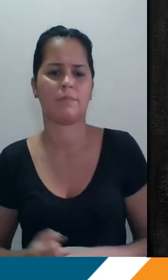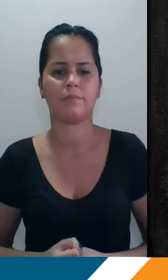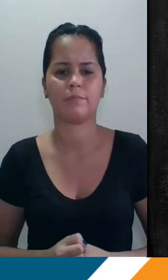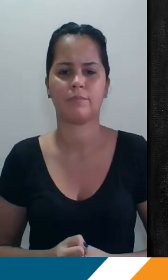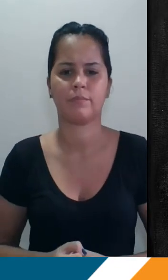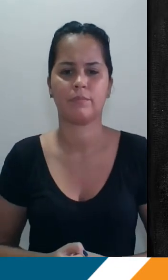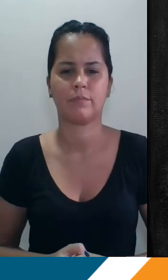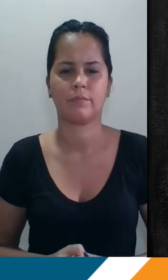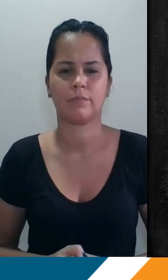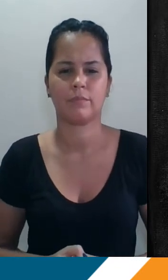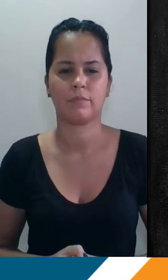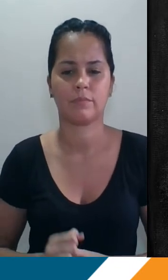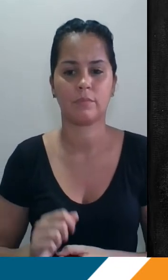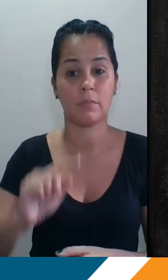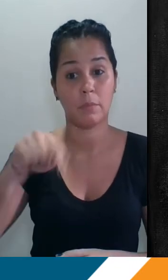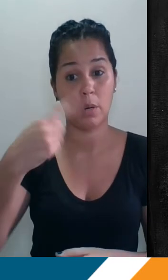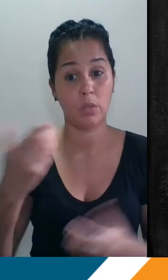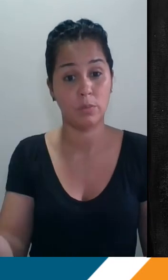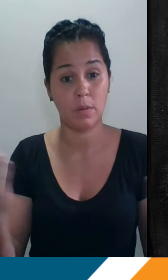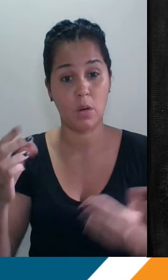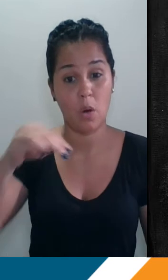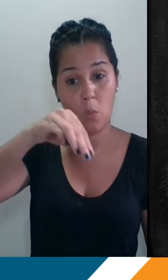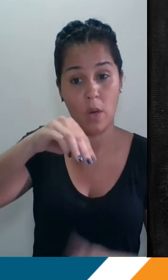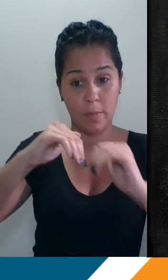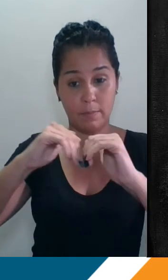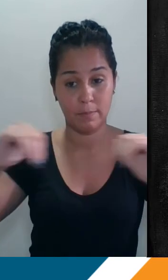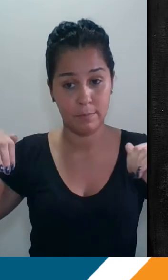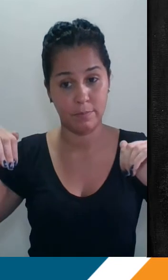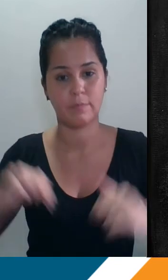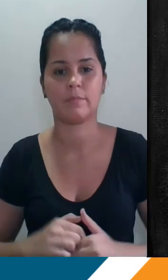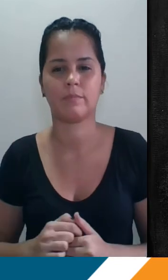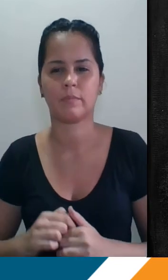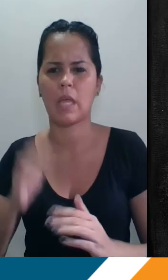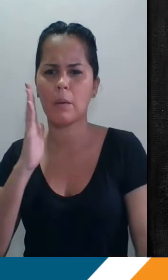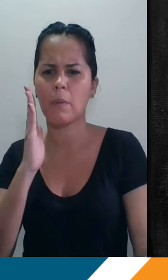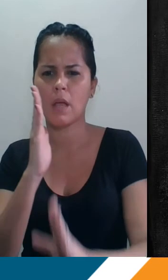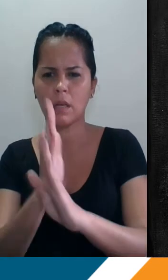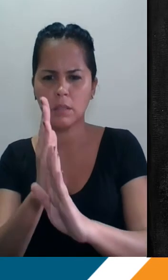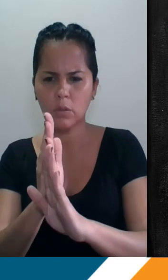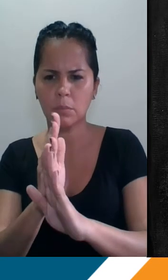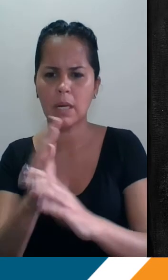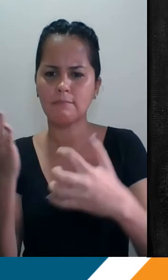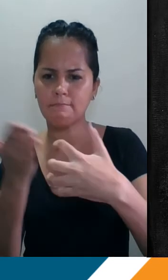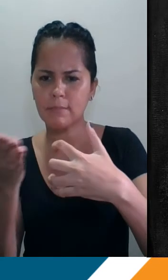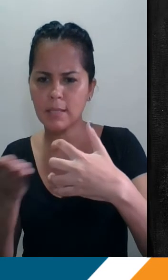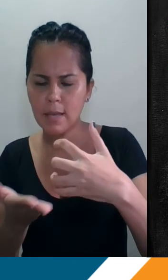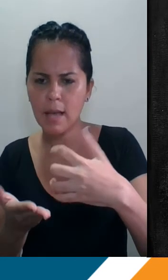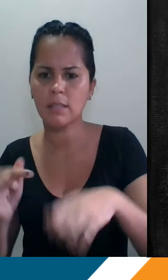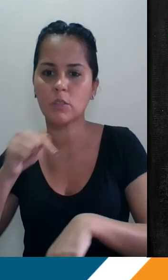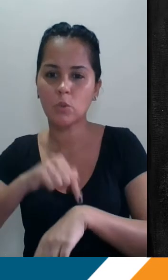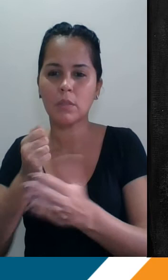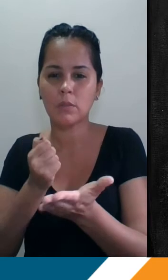bem? Então, o próximo passo, agora eu vou isolar o M. E para eu encontrar o valor que essa parcela teria no momento da